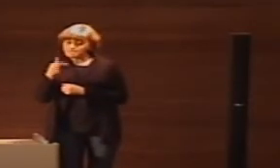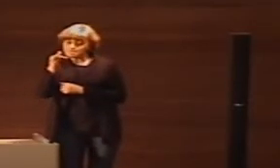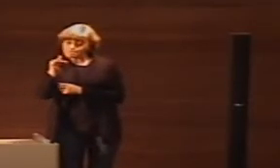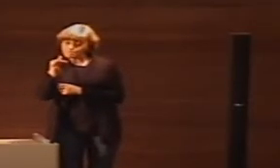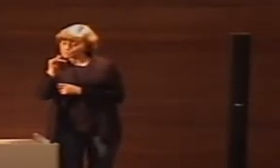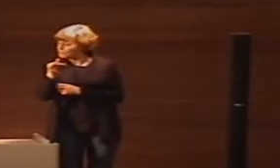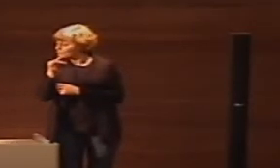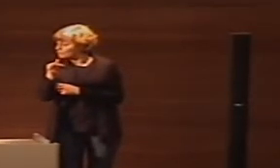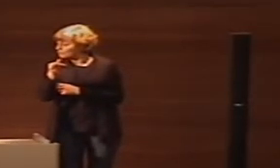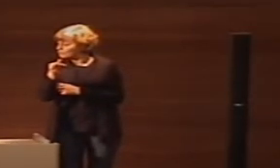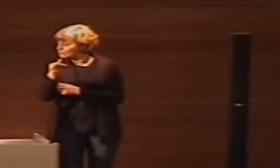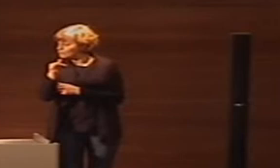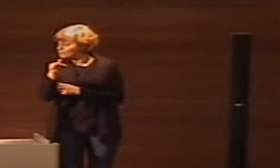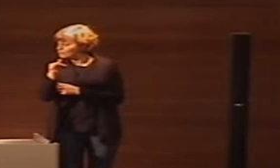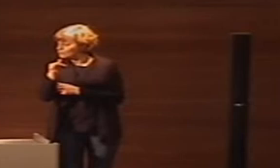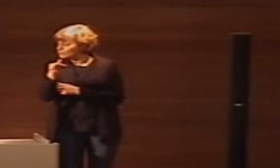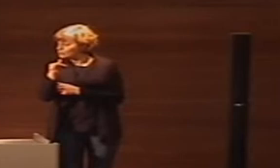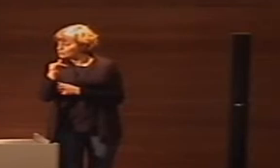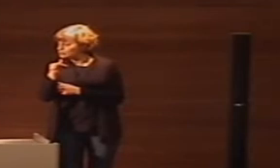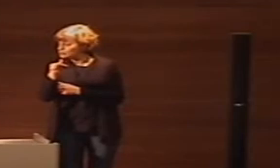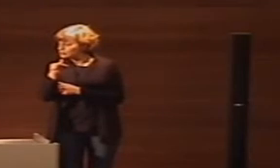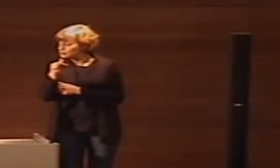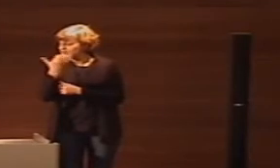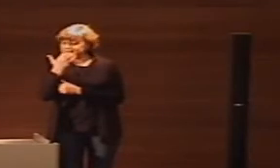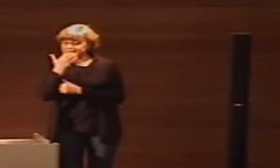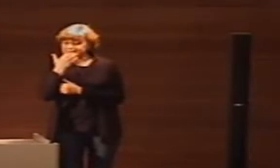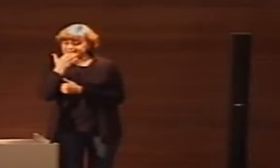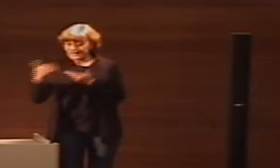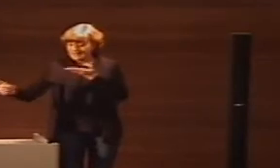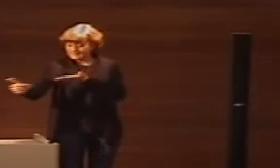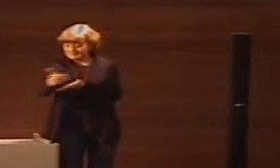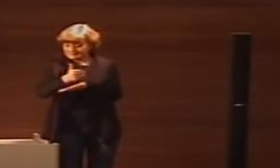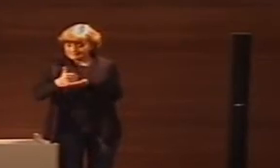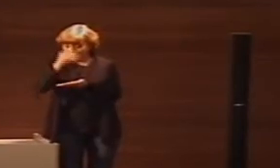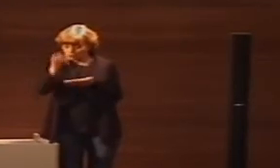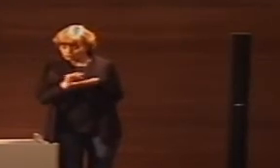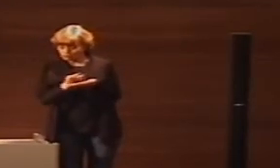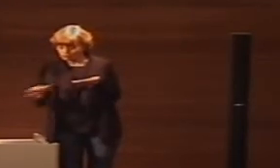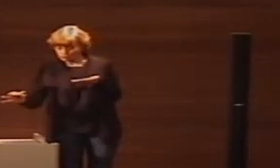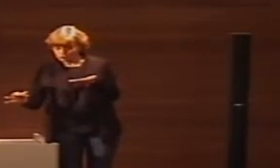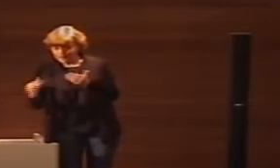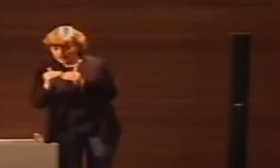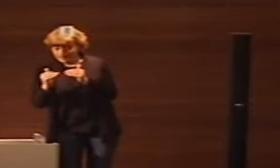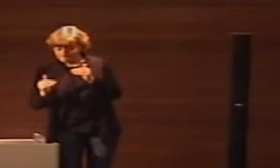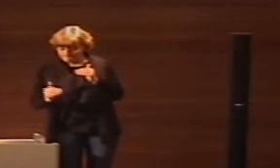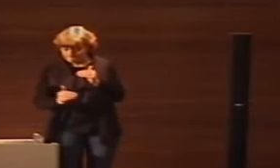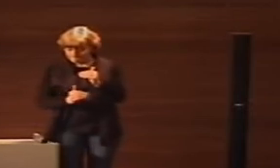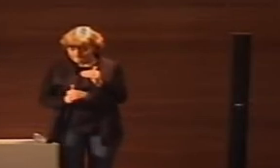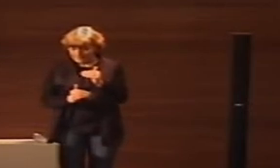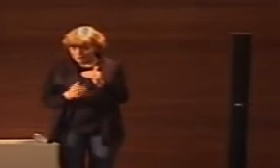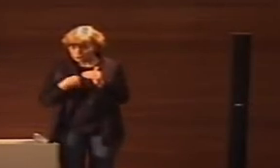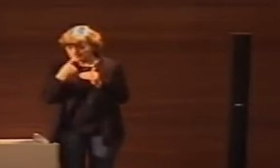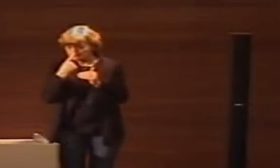no, porque el hecho de que la generación per cápita sea inferior se debe, creo que principalmente se debe a que con la desaparición de los